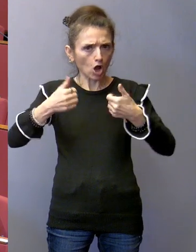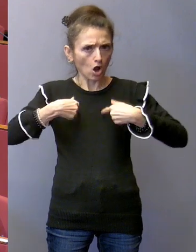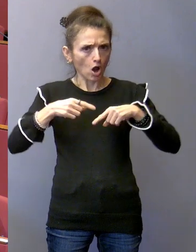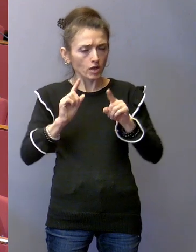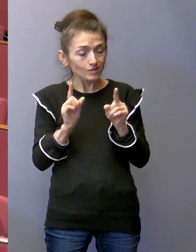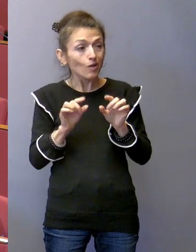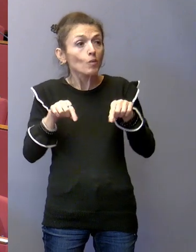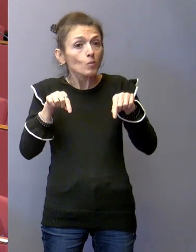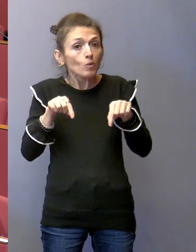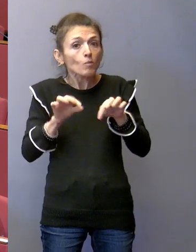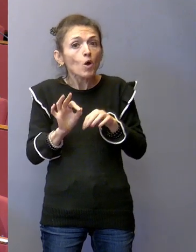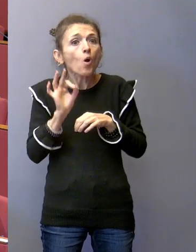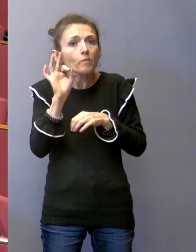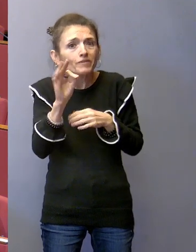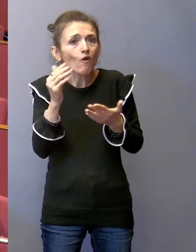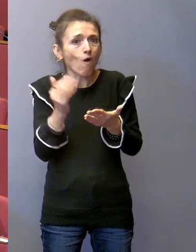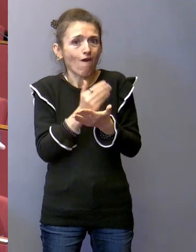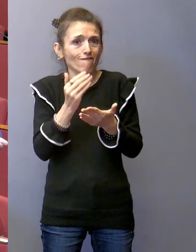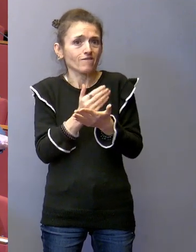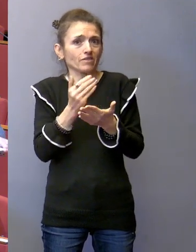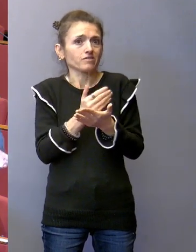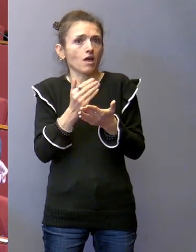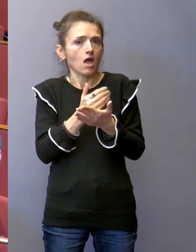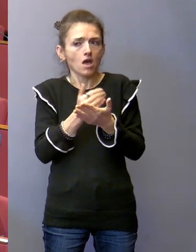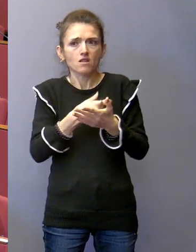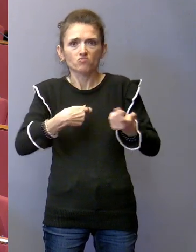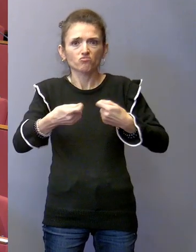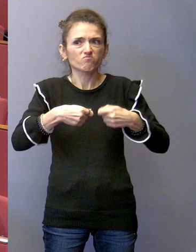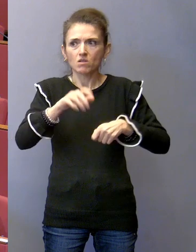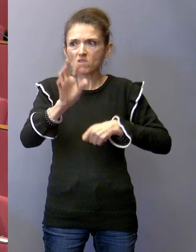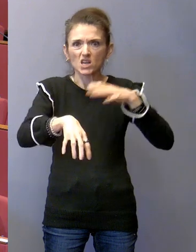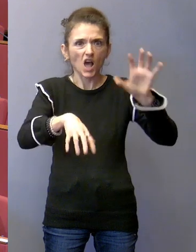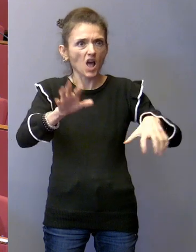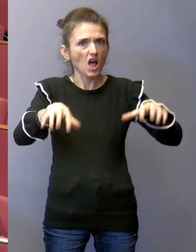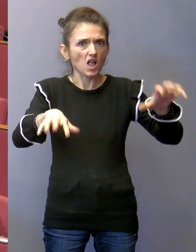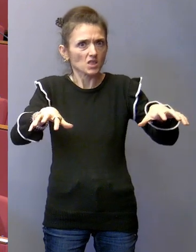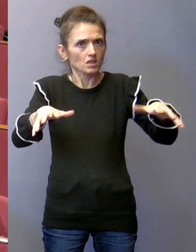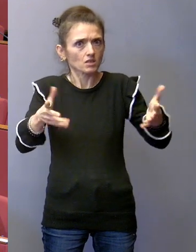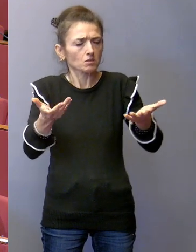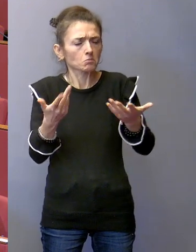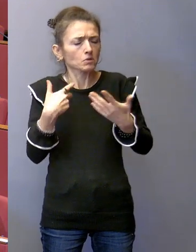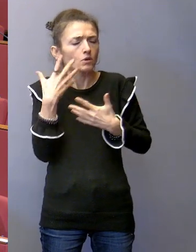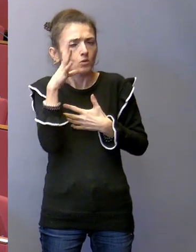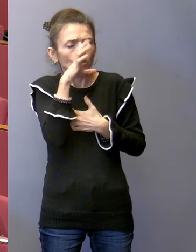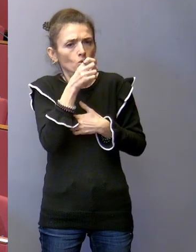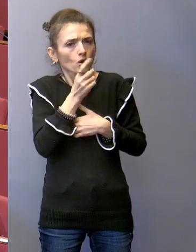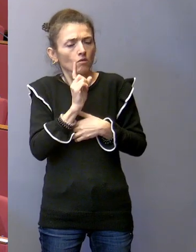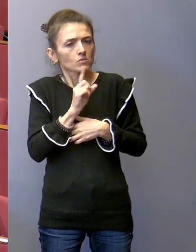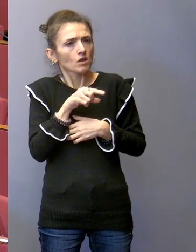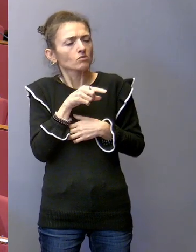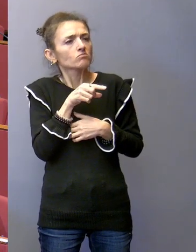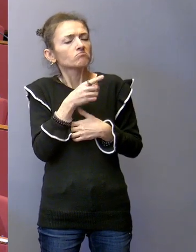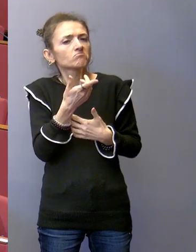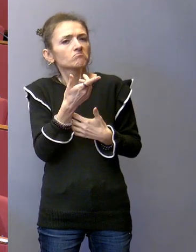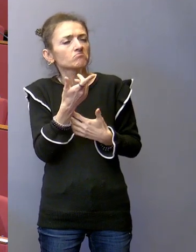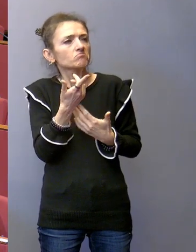per pianificare e per evitare tutto ciò quindi onestamente non comprendo quale